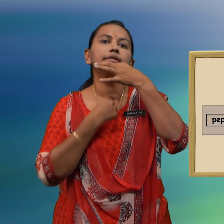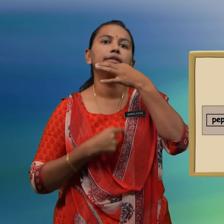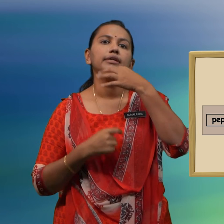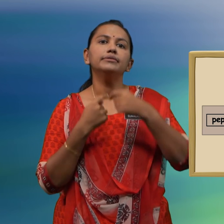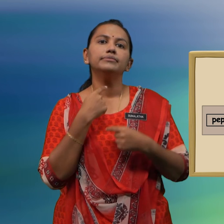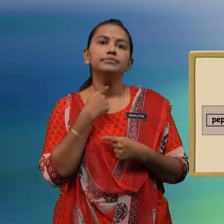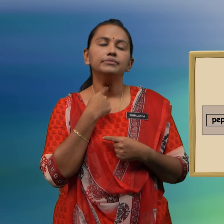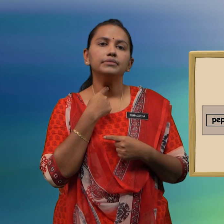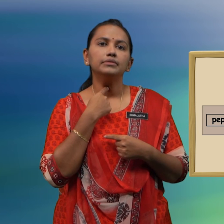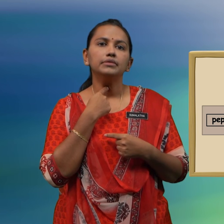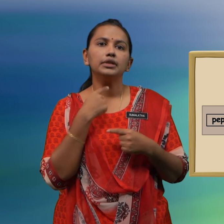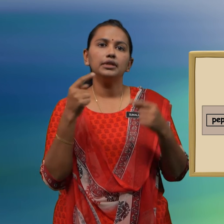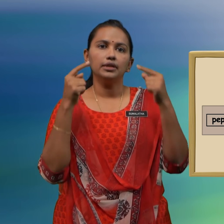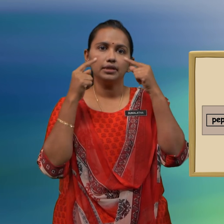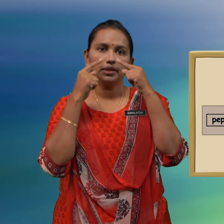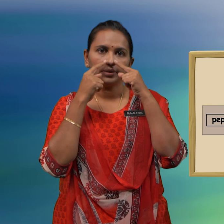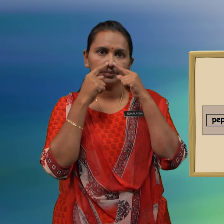trakea ke hidung.